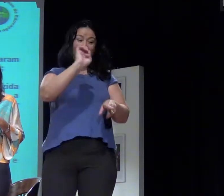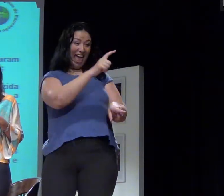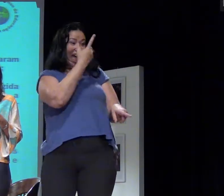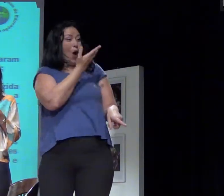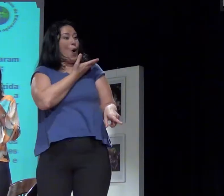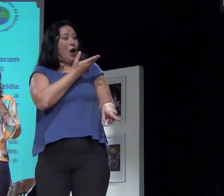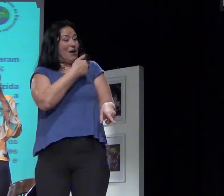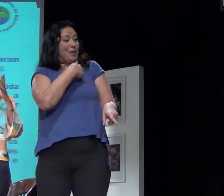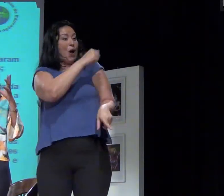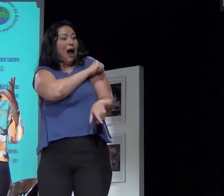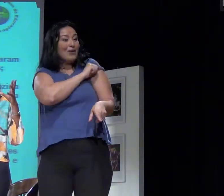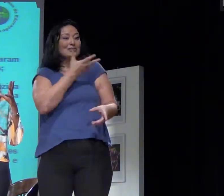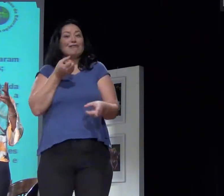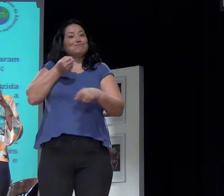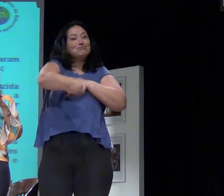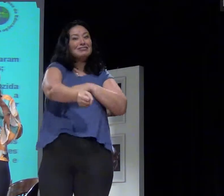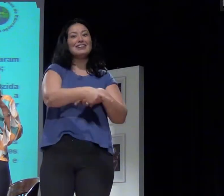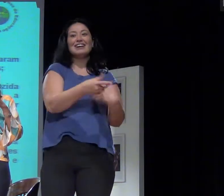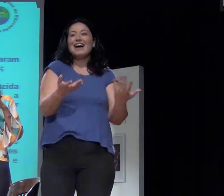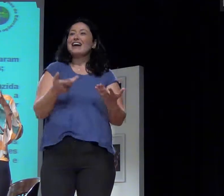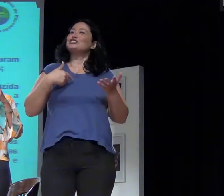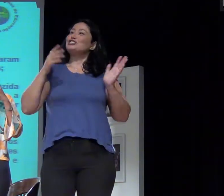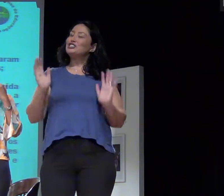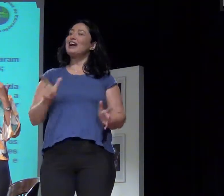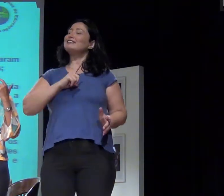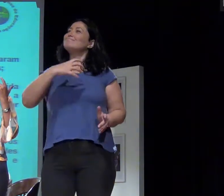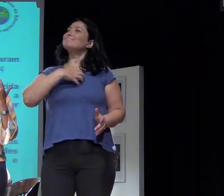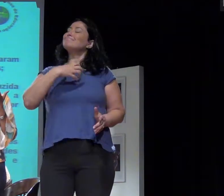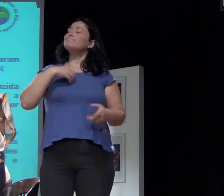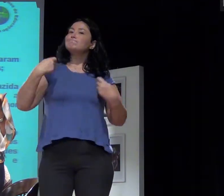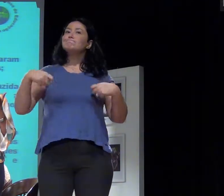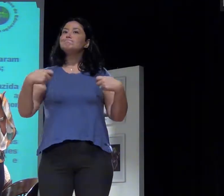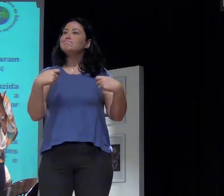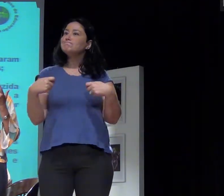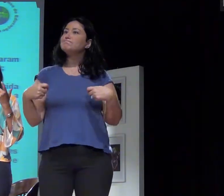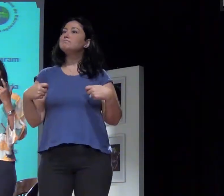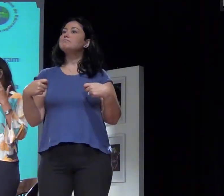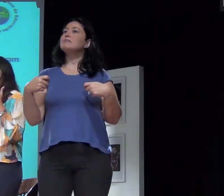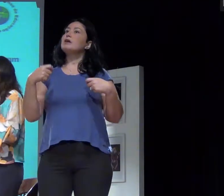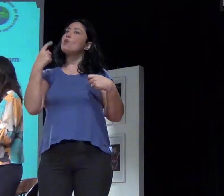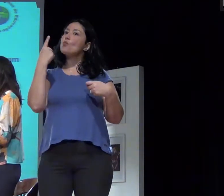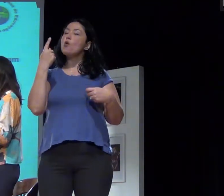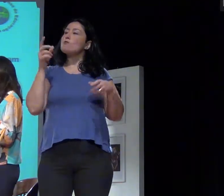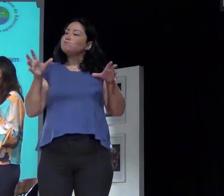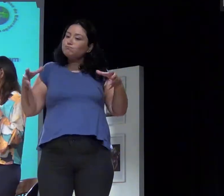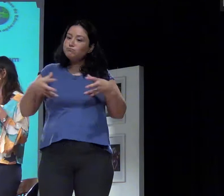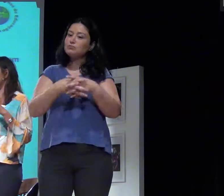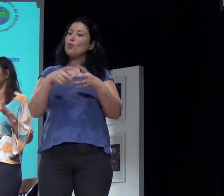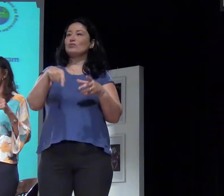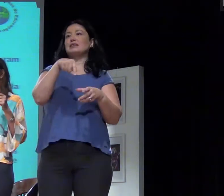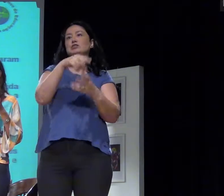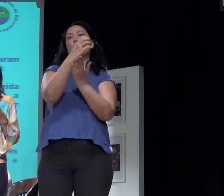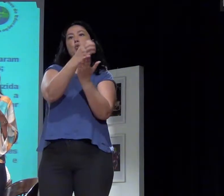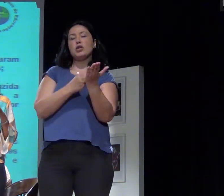nossos, já estão com essa mente mais aberta, né? Já estão sentindo a necessidade de ter uma modificação nesse currículo.